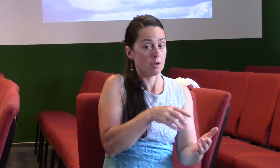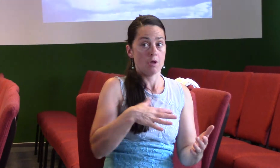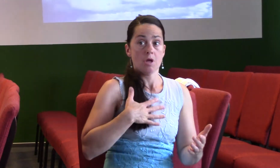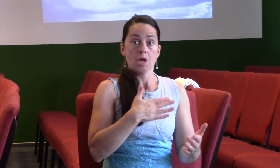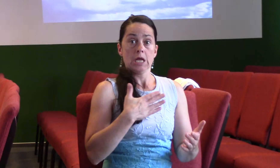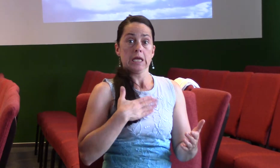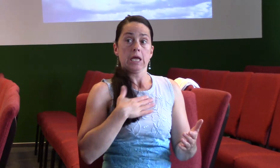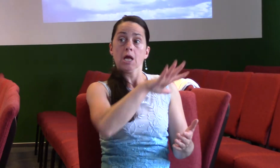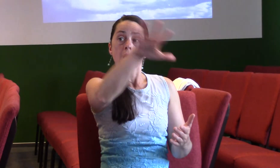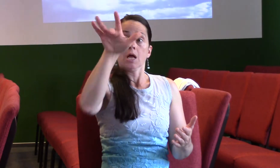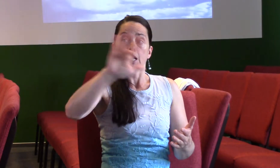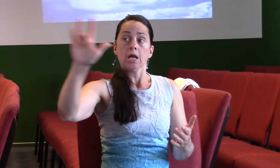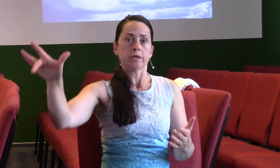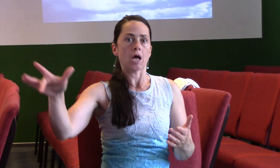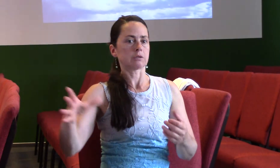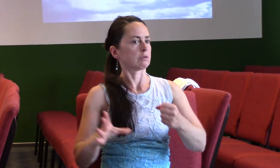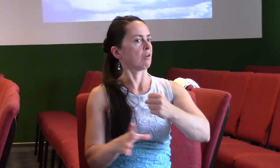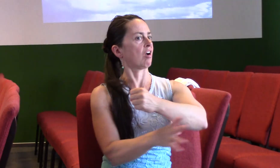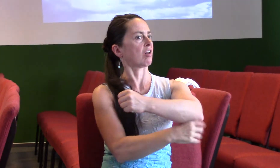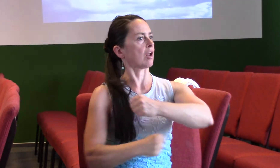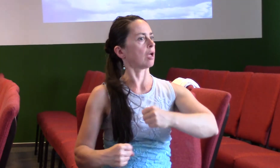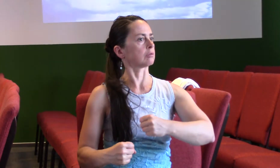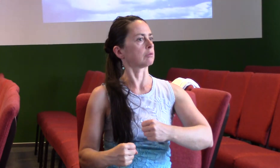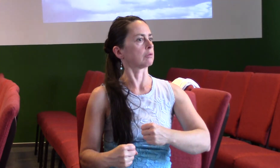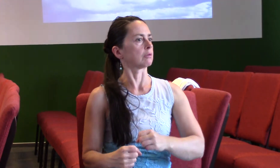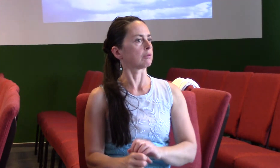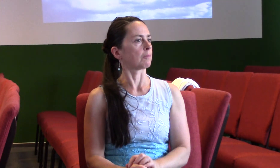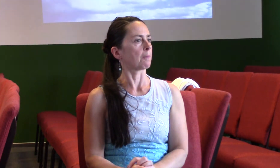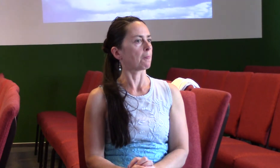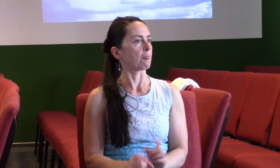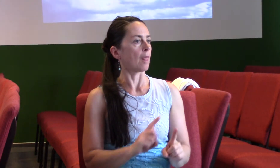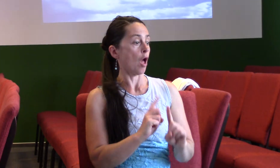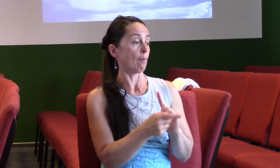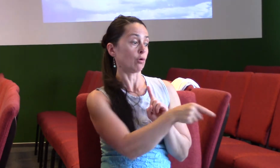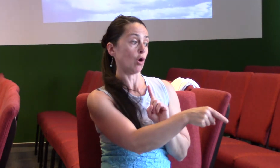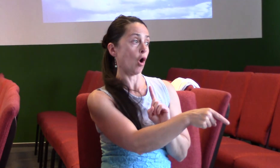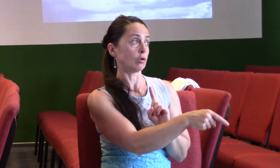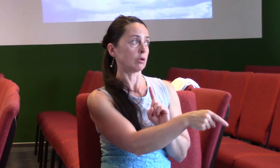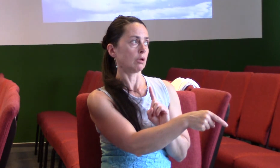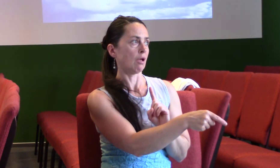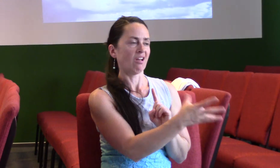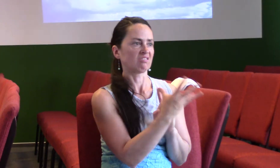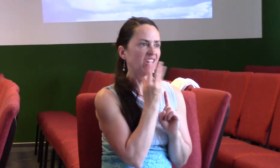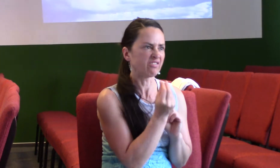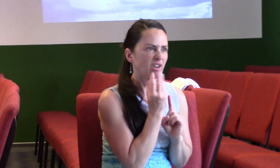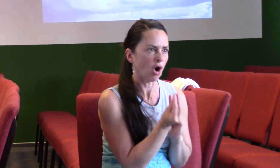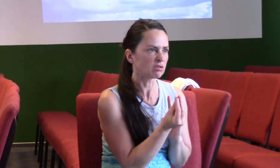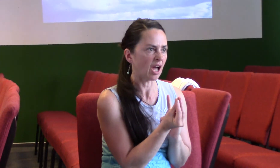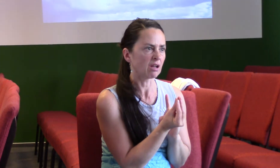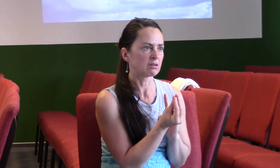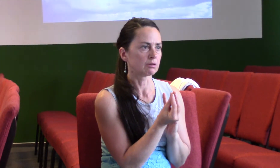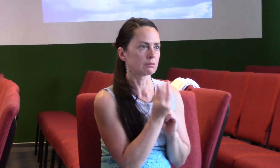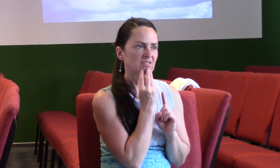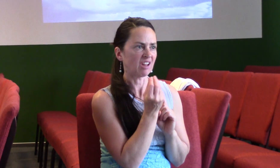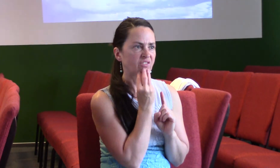gustem to dělal, že nám kradl, okradl nás. Abych mohl o sobě mluvit, co všechno mě ukradl. Ale